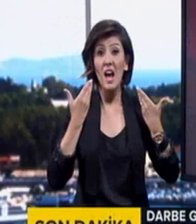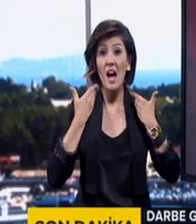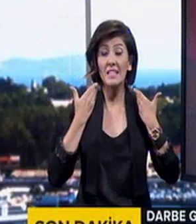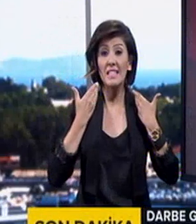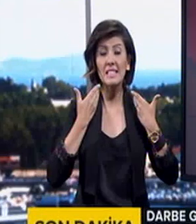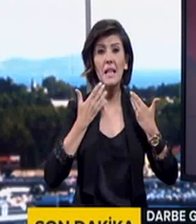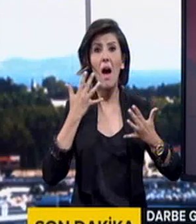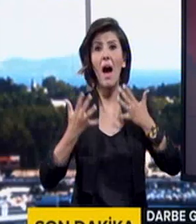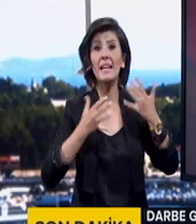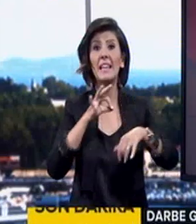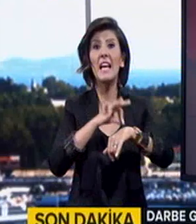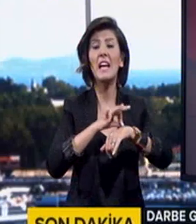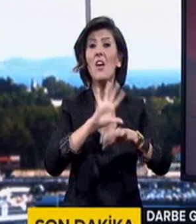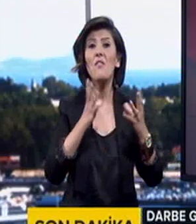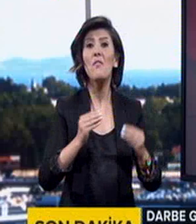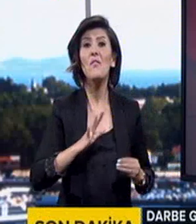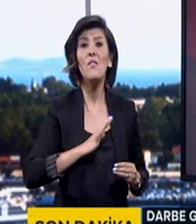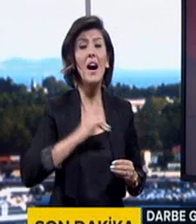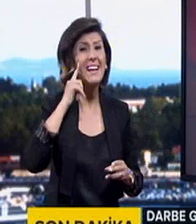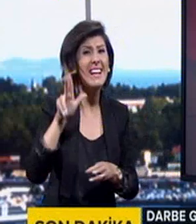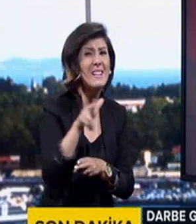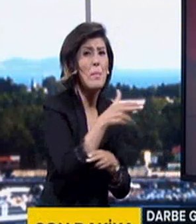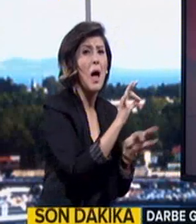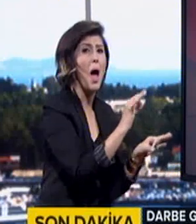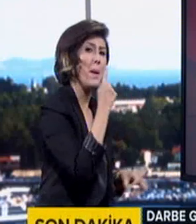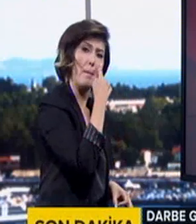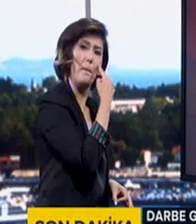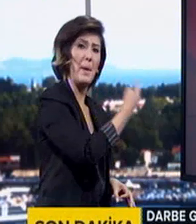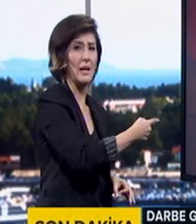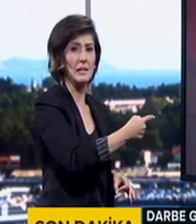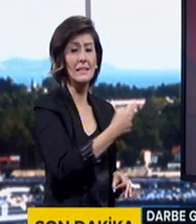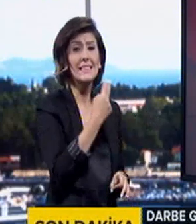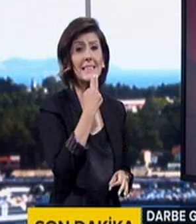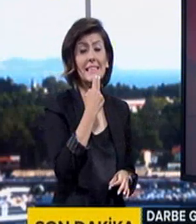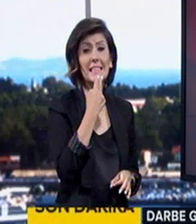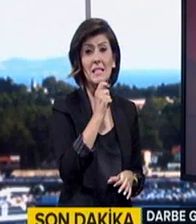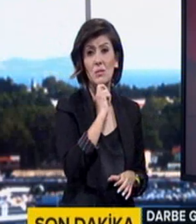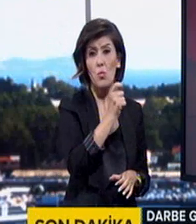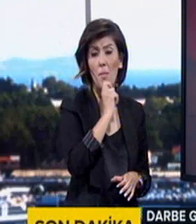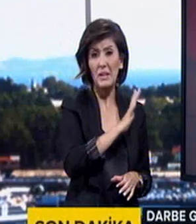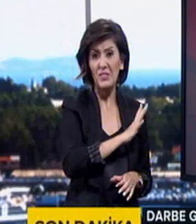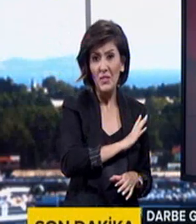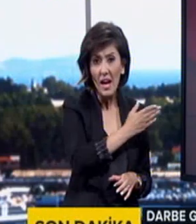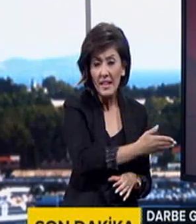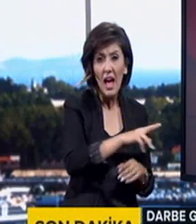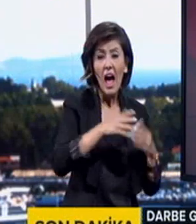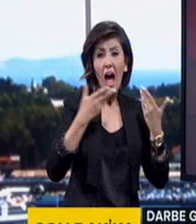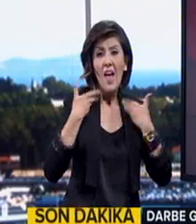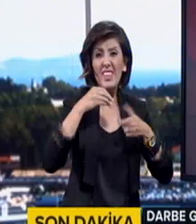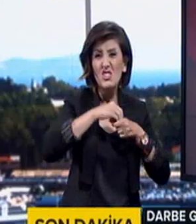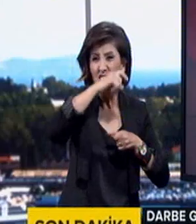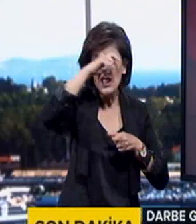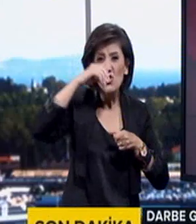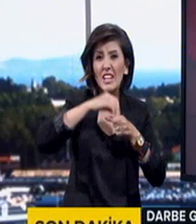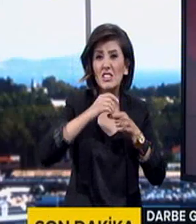Ankara Adliyesi'nde hareketli dakikalar yaşanıyor. Kameralarımızı o noktaya çeviriyoruz. Damla Uğur Türk aktaracak adliyedeki o